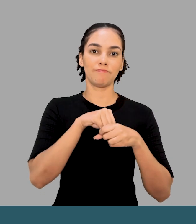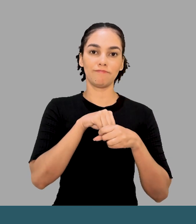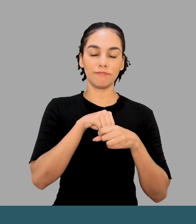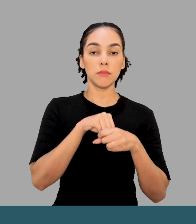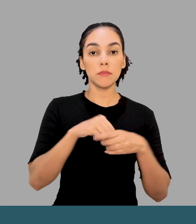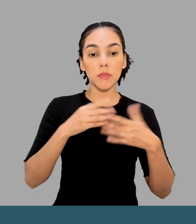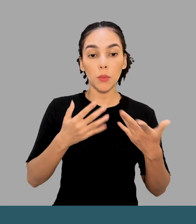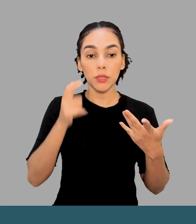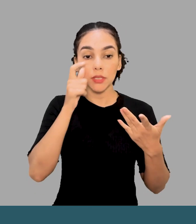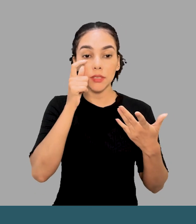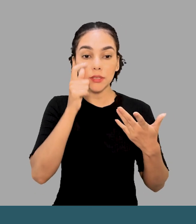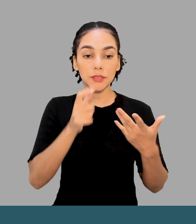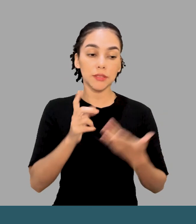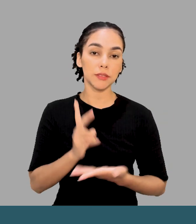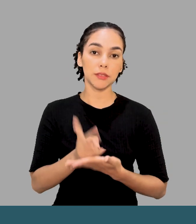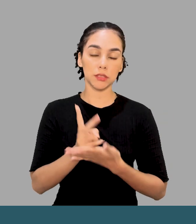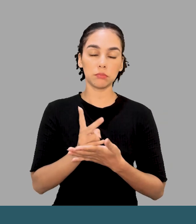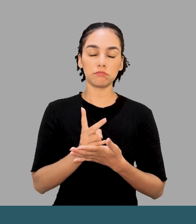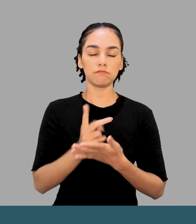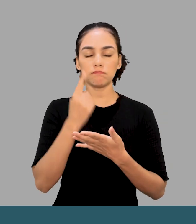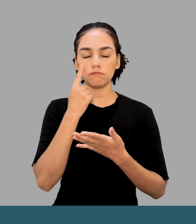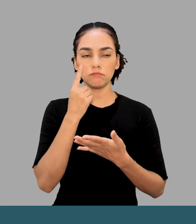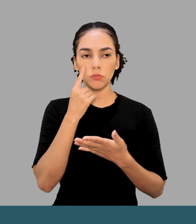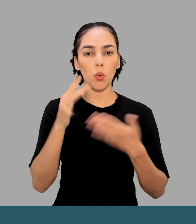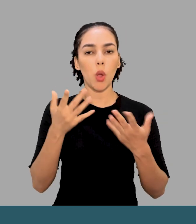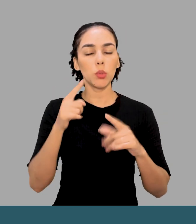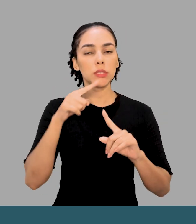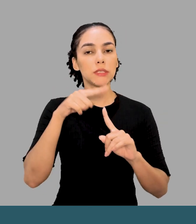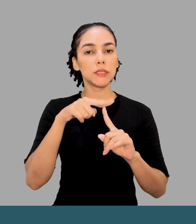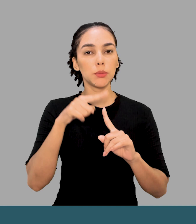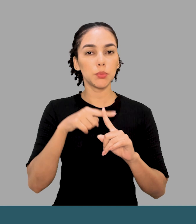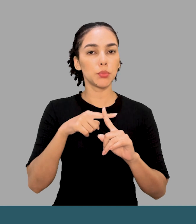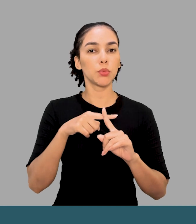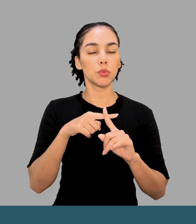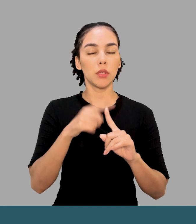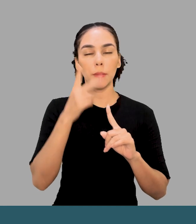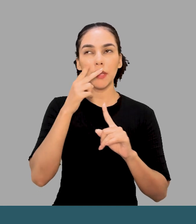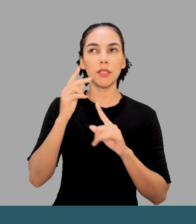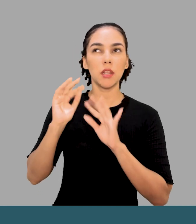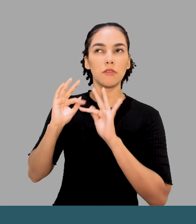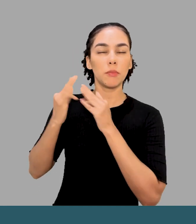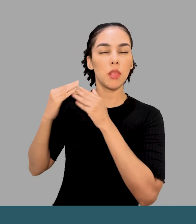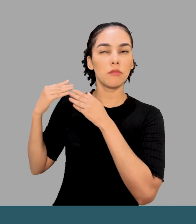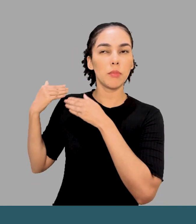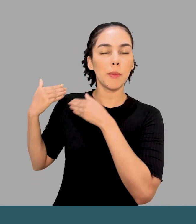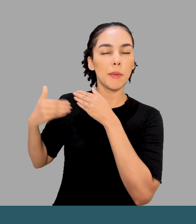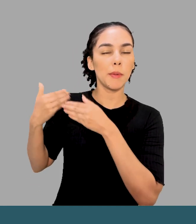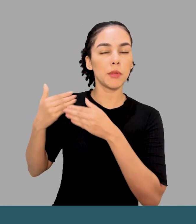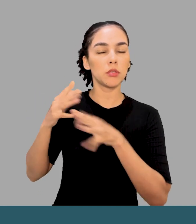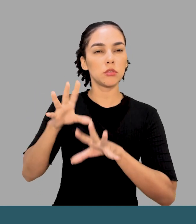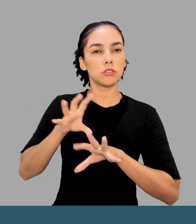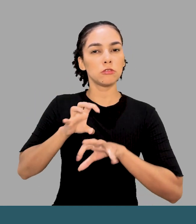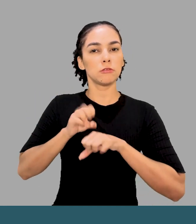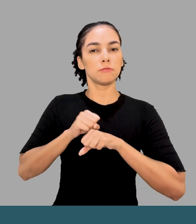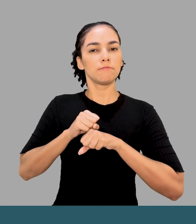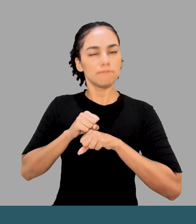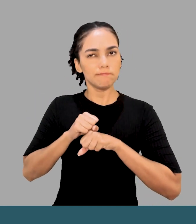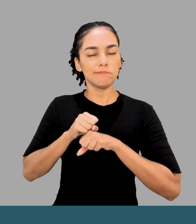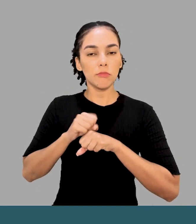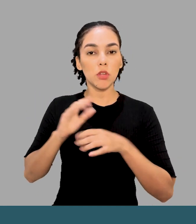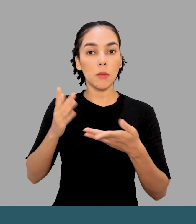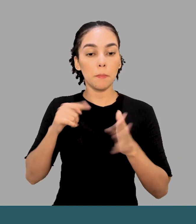interessante, portanto, é sempre definir o tipo de herança e, através da herança, a procura do gene que